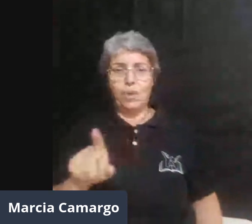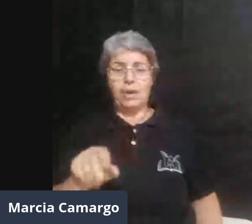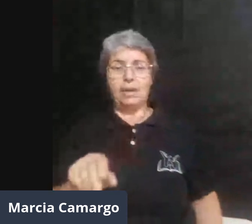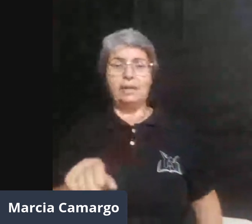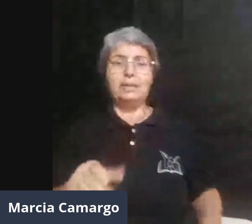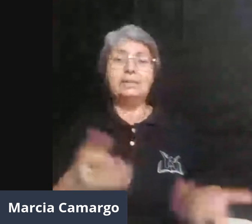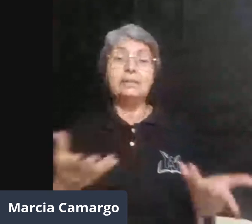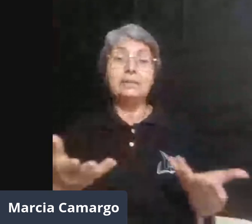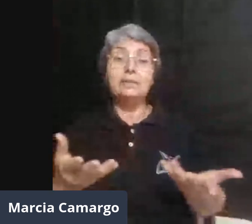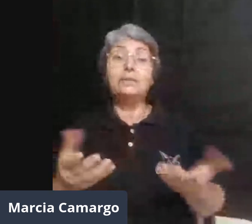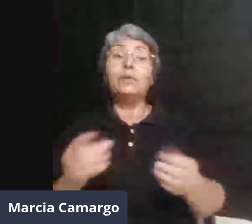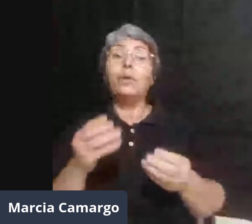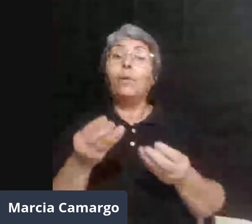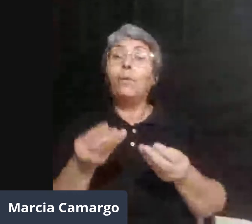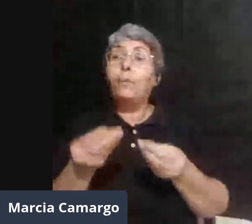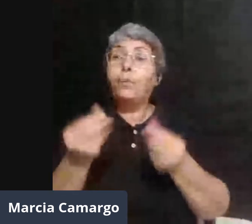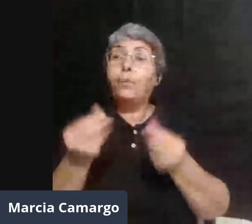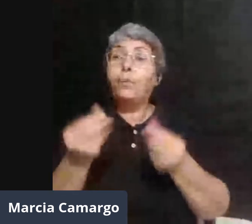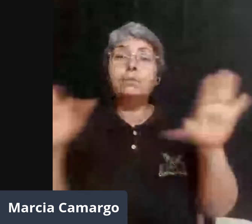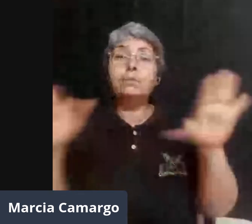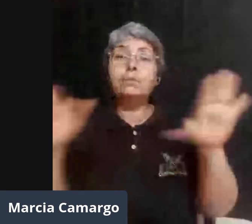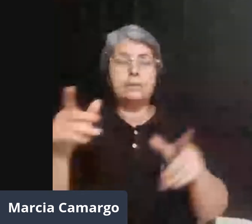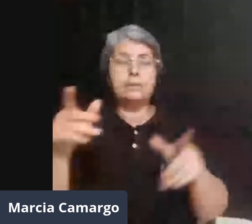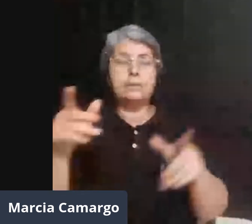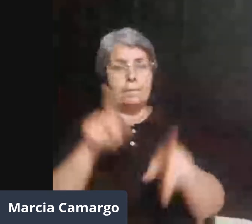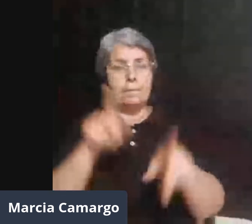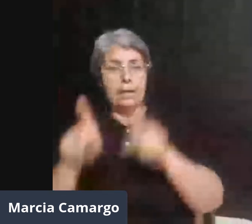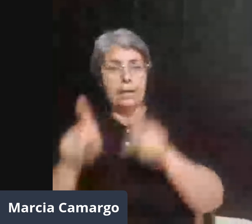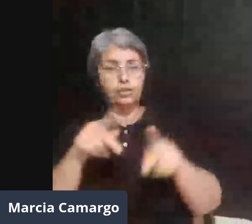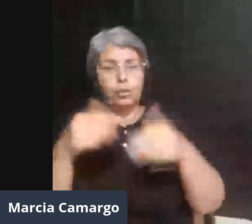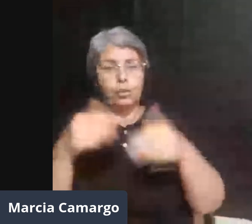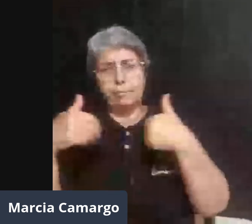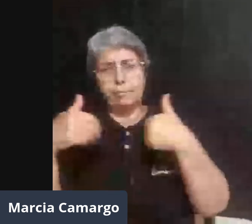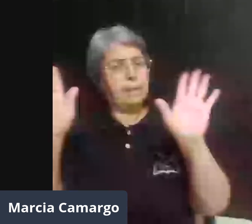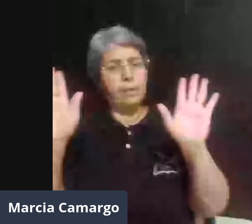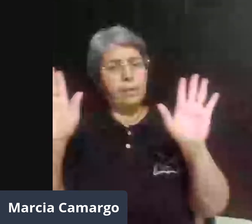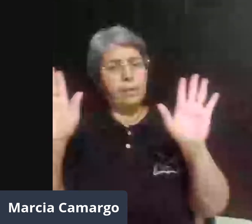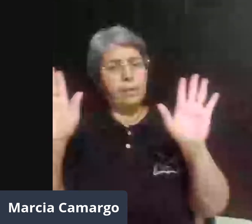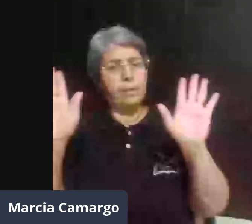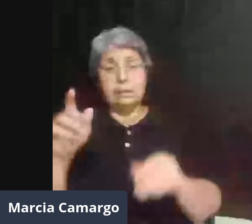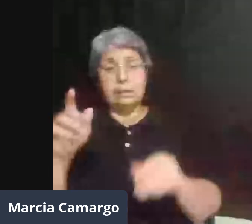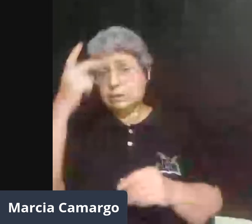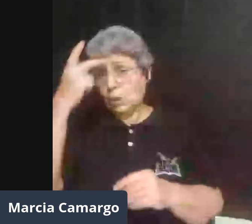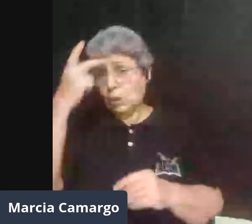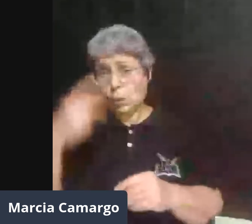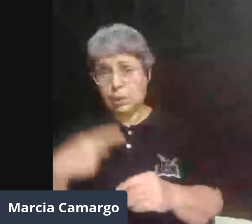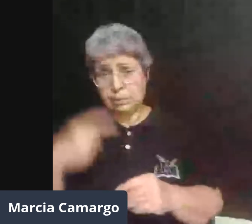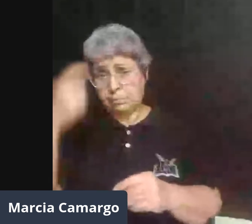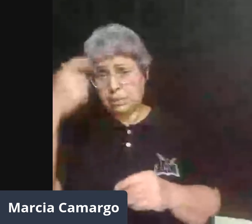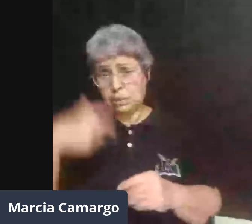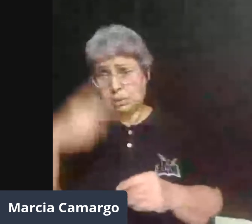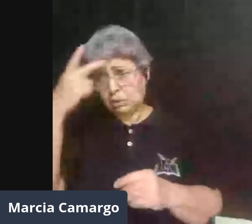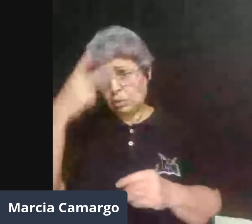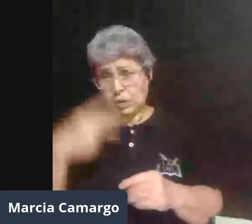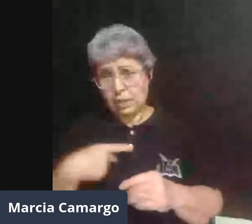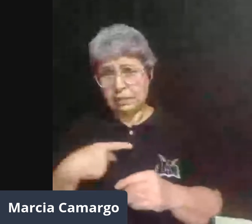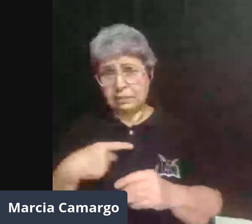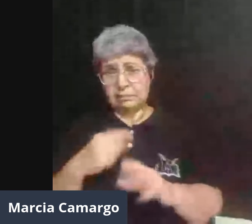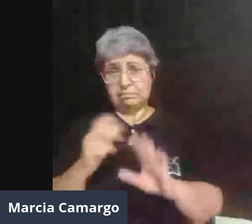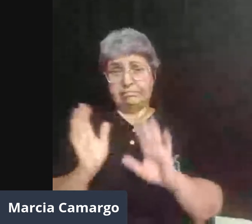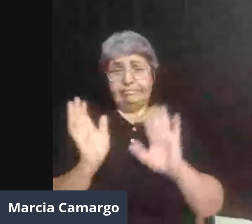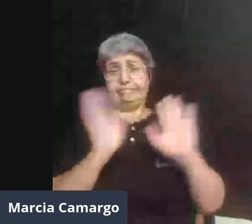foi joerada. Os que tinham interesses egoístas no retorno de Jesus voltaram para a adoração a